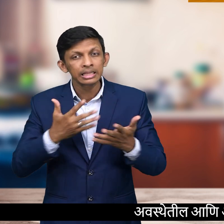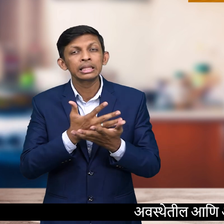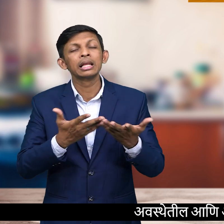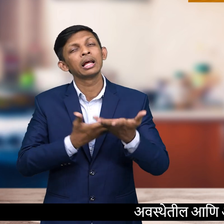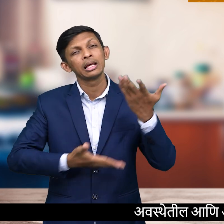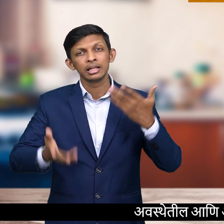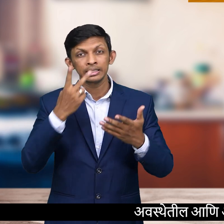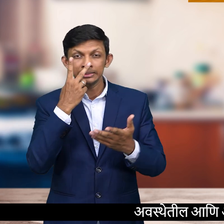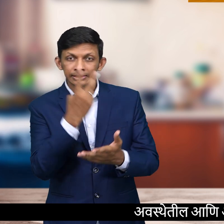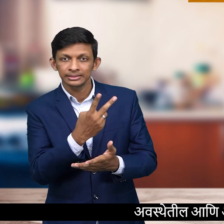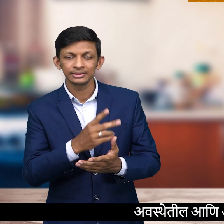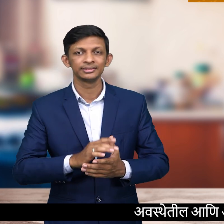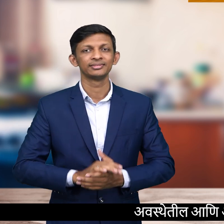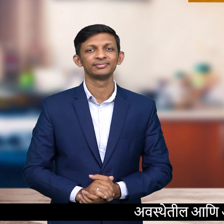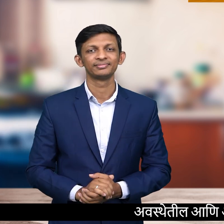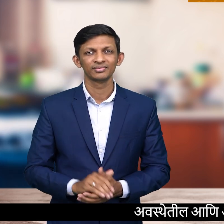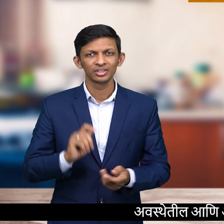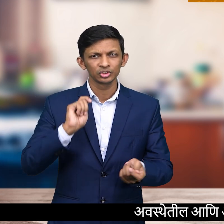अवस्थेतील फरक पाहू शकतो.